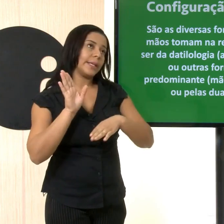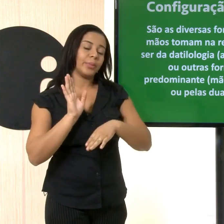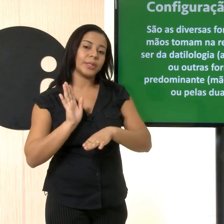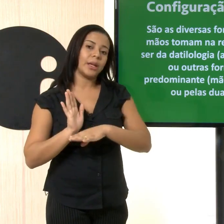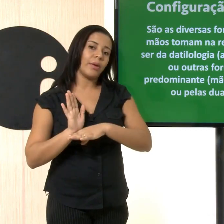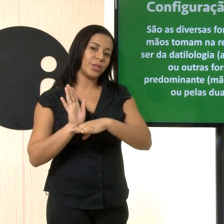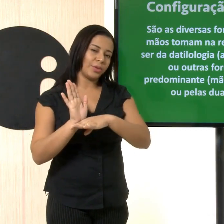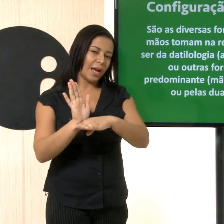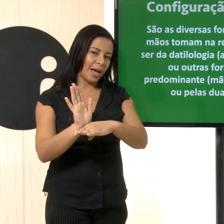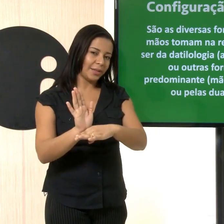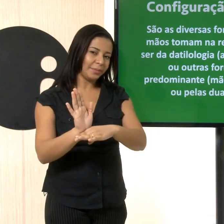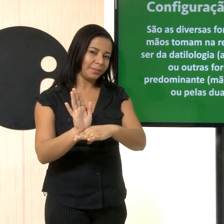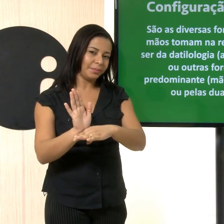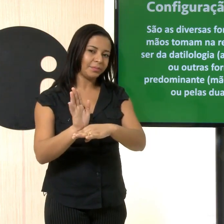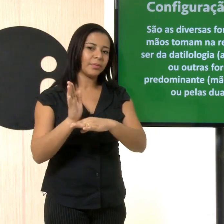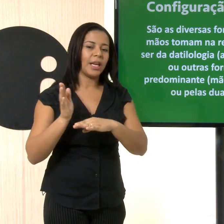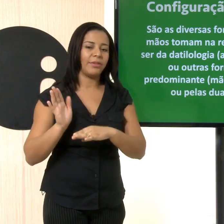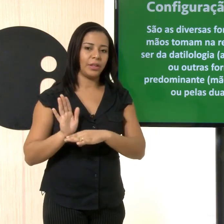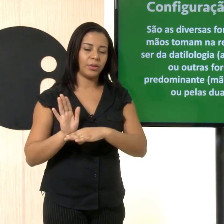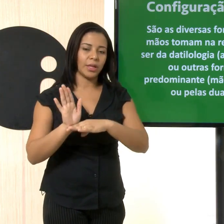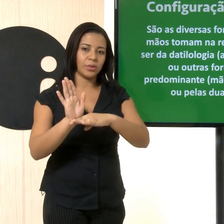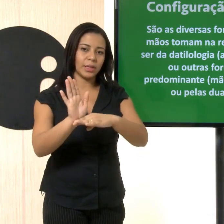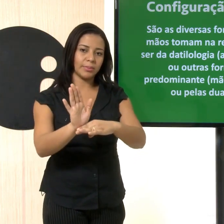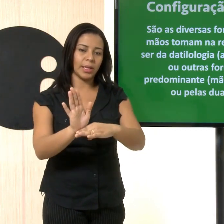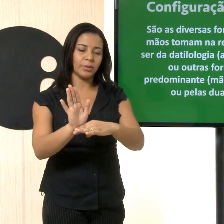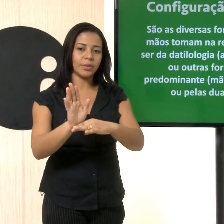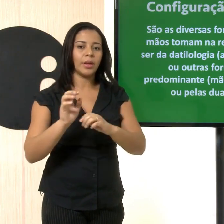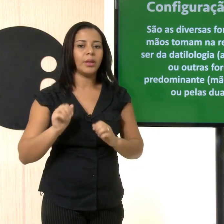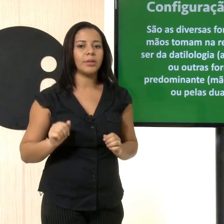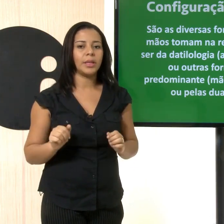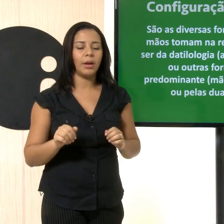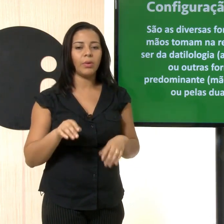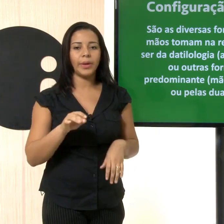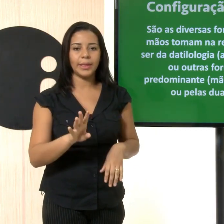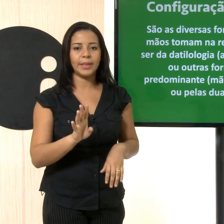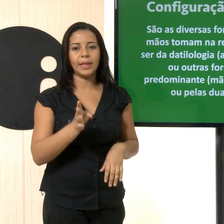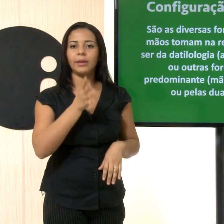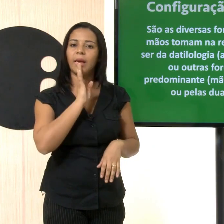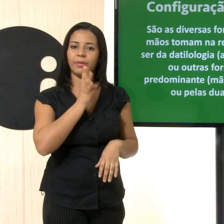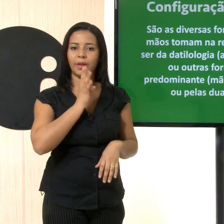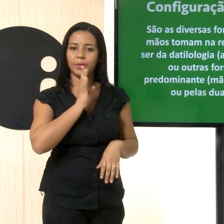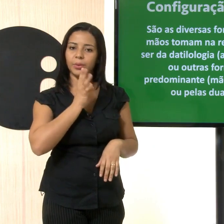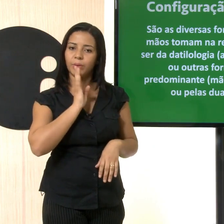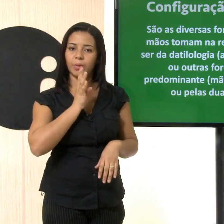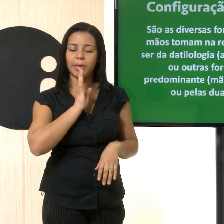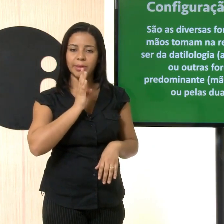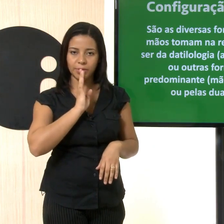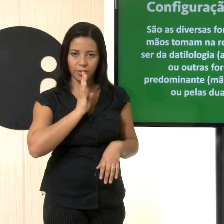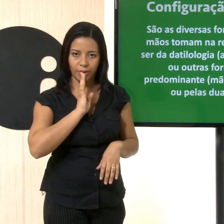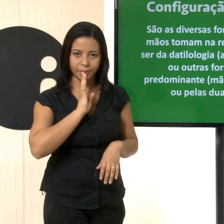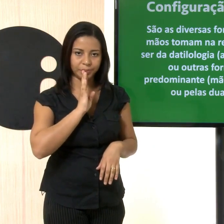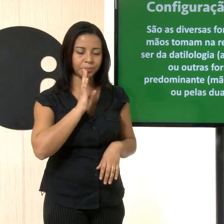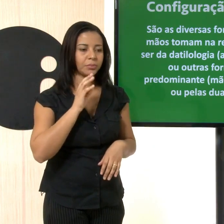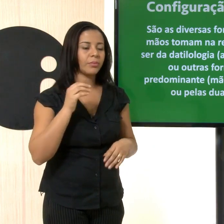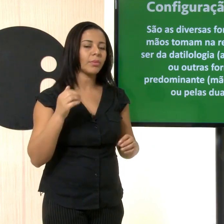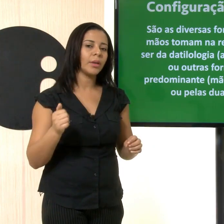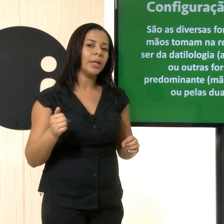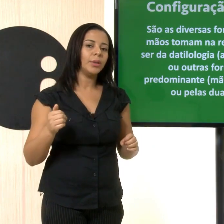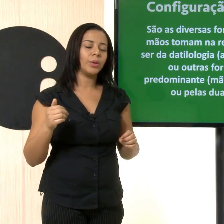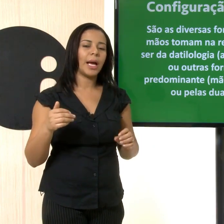exemplo, o sinal ajudar é feito com as duas mãos e o sinal conhecer é feito com uma mão só. No